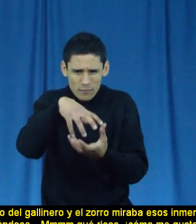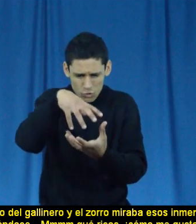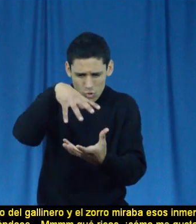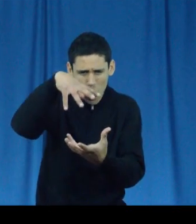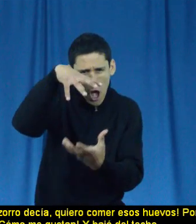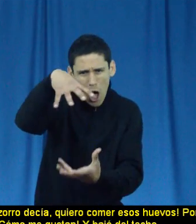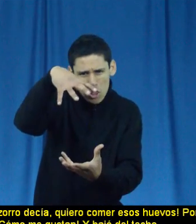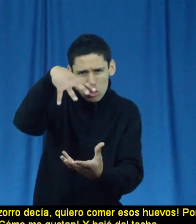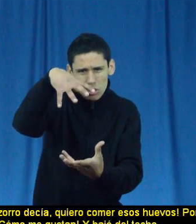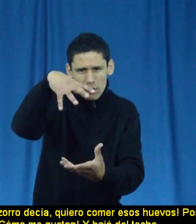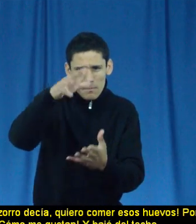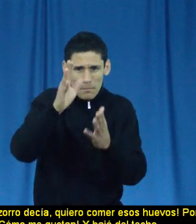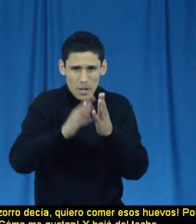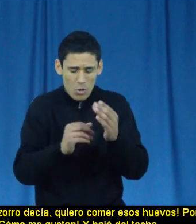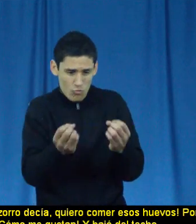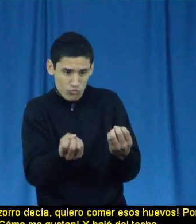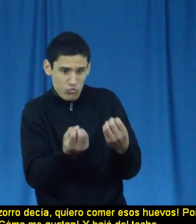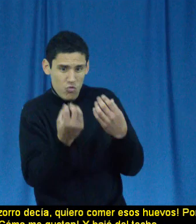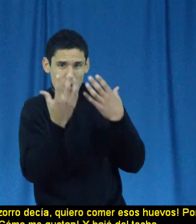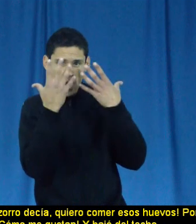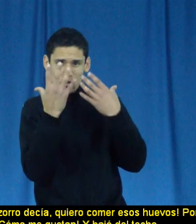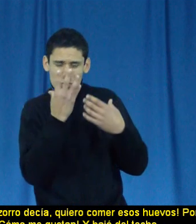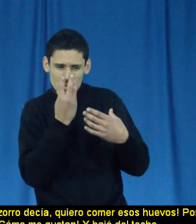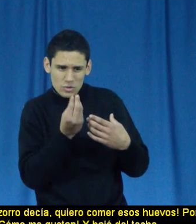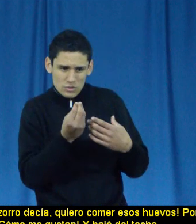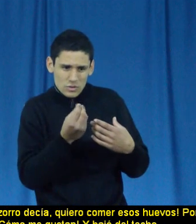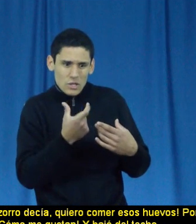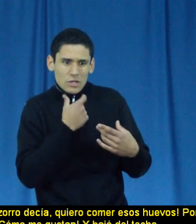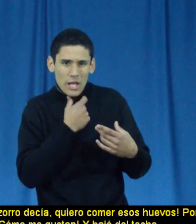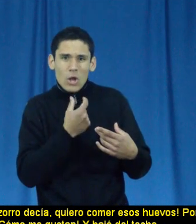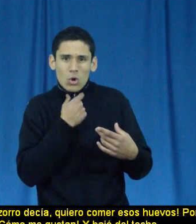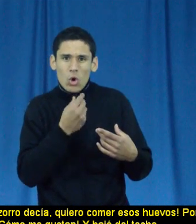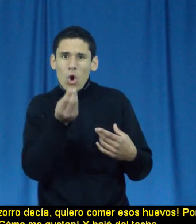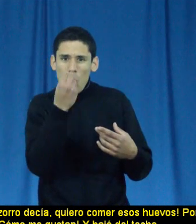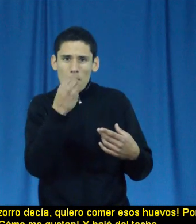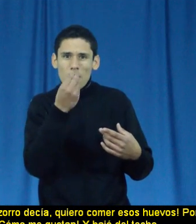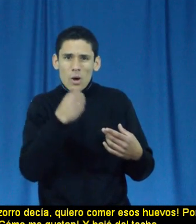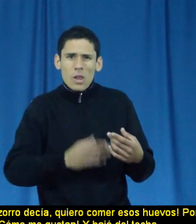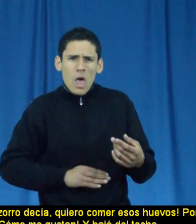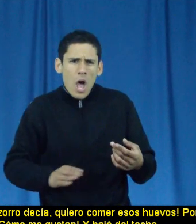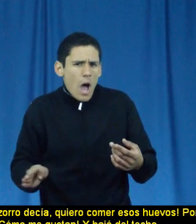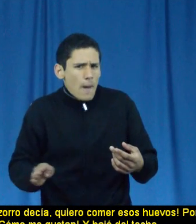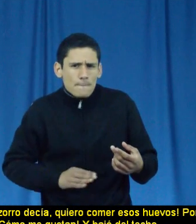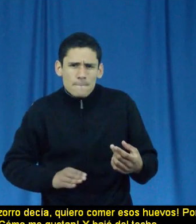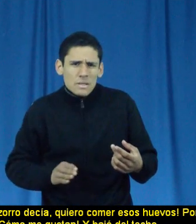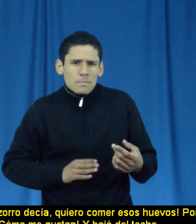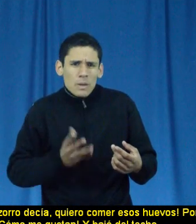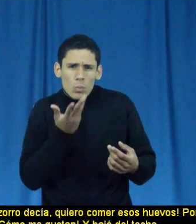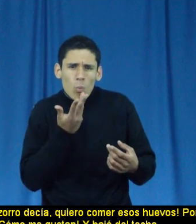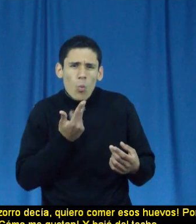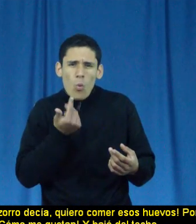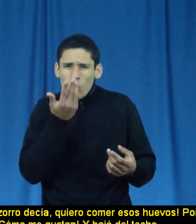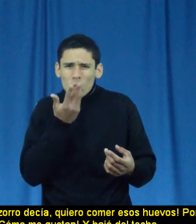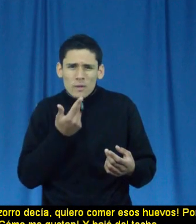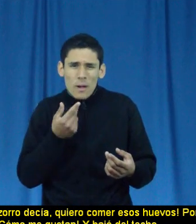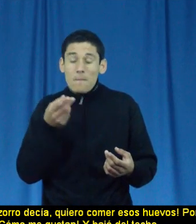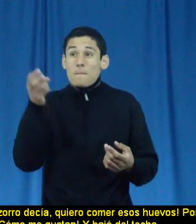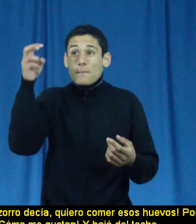grandes deleitándose. Qué ricos esos huevos, cómo me gustan. Blancos, brillantes, el zorro decía. Quiero comer esos huevos